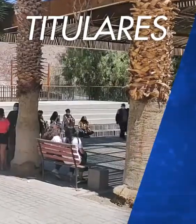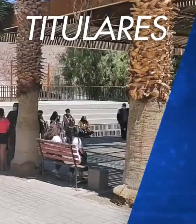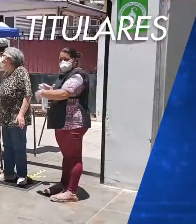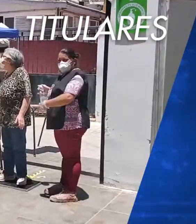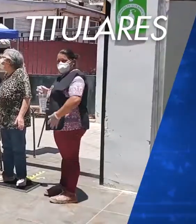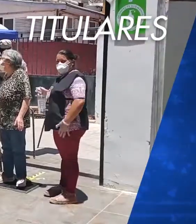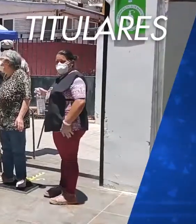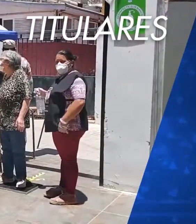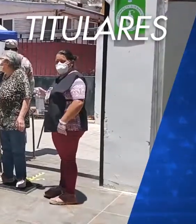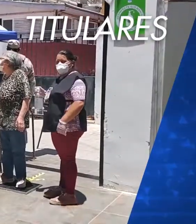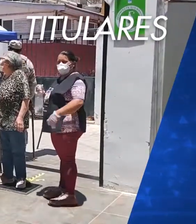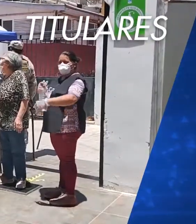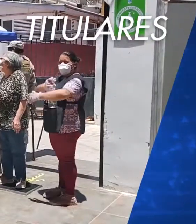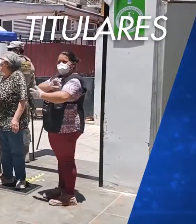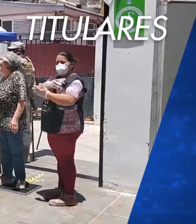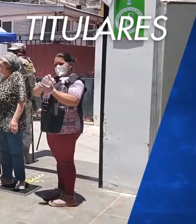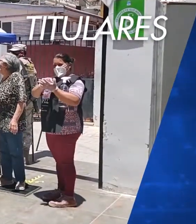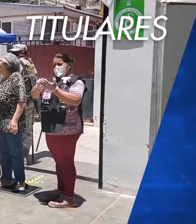76,41% por el apruebo y un